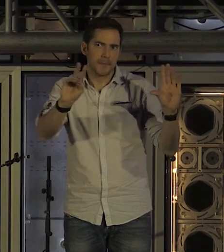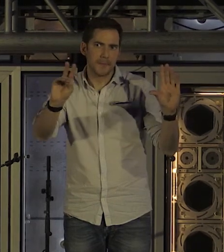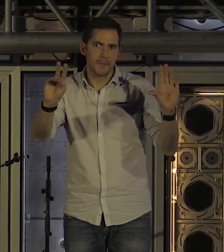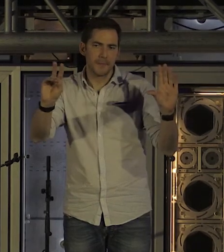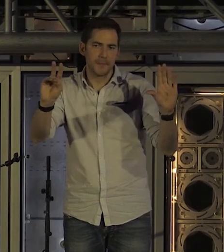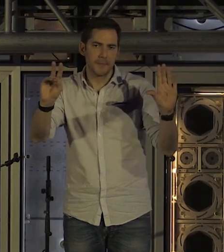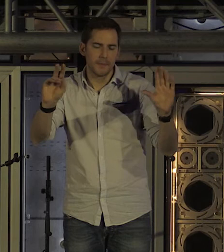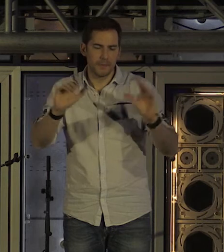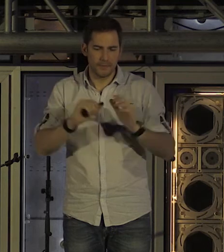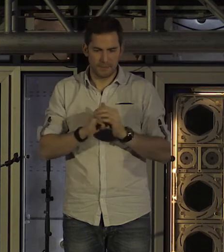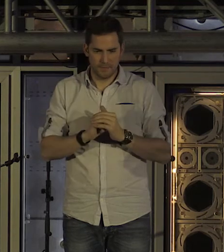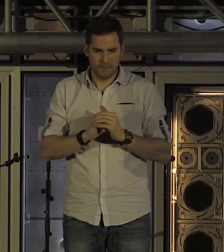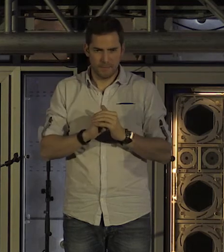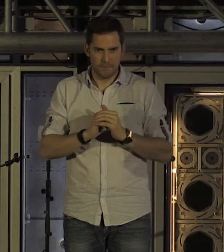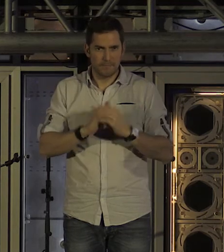Quand on retourne le jour,